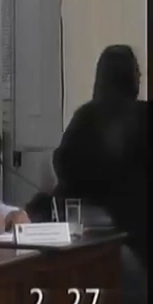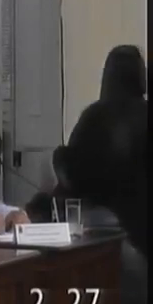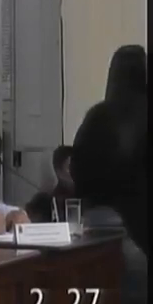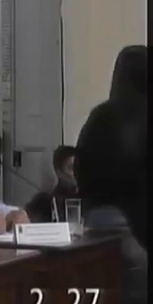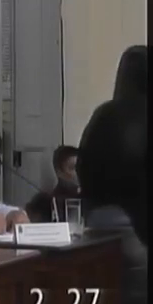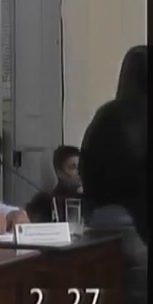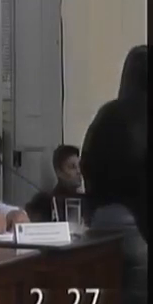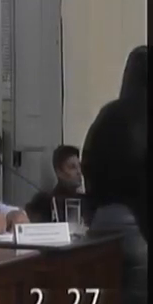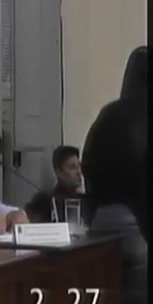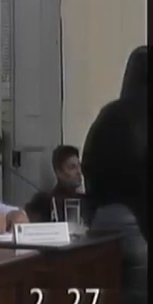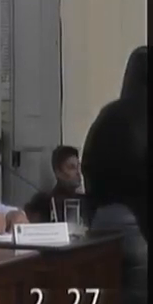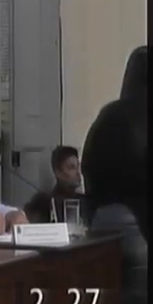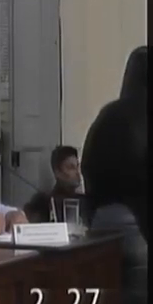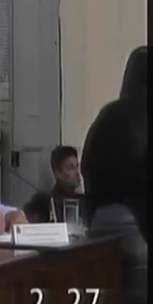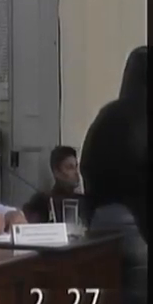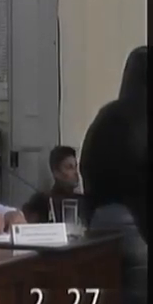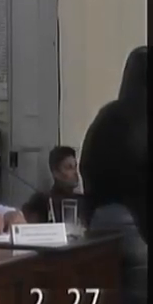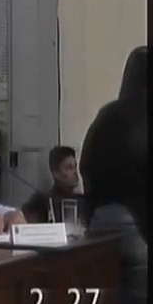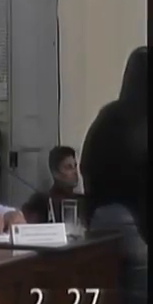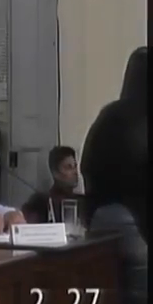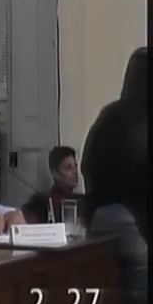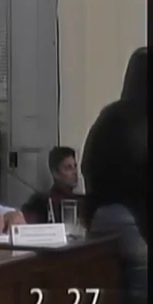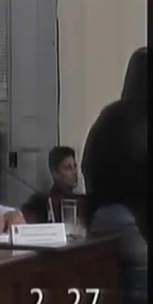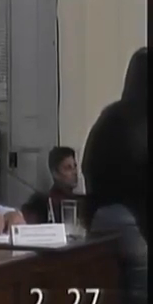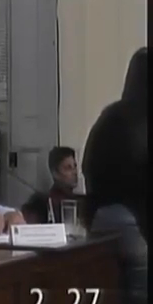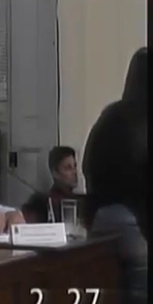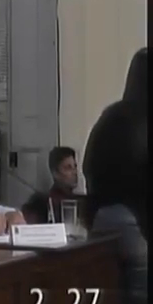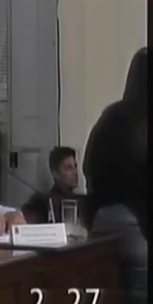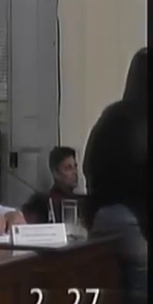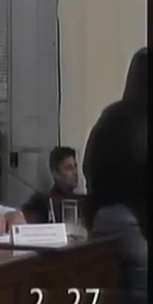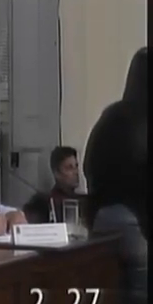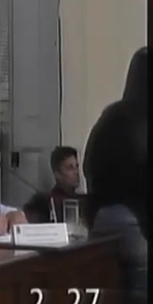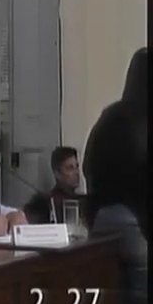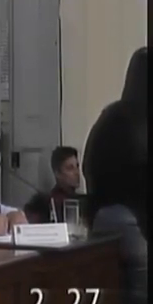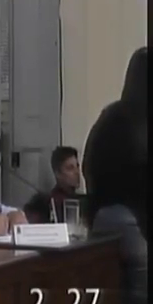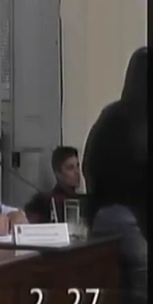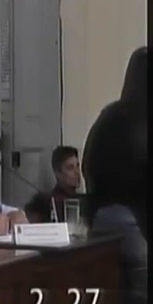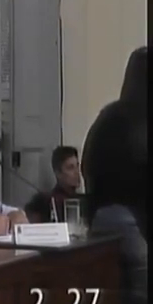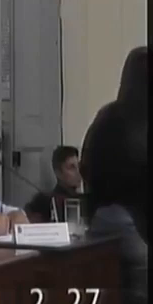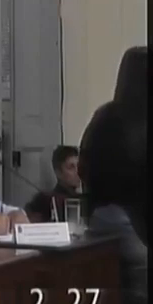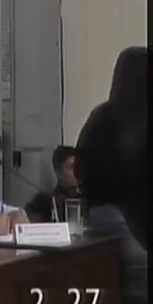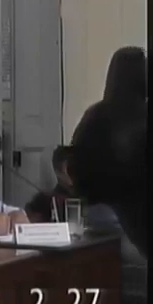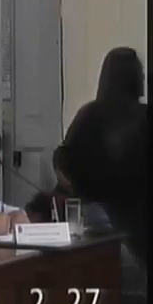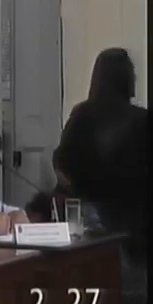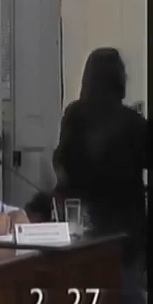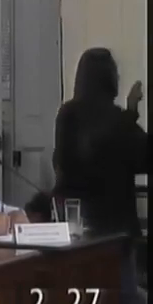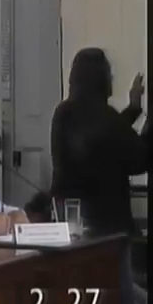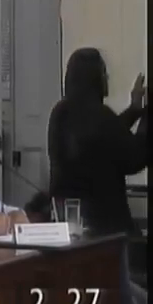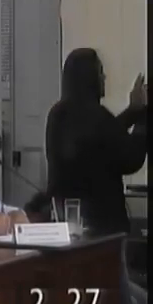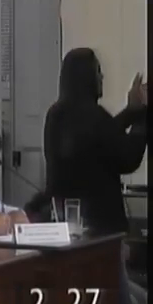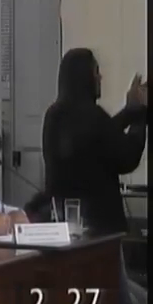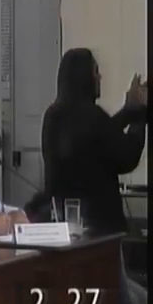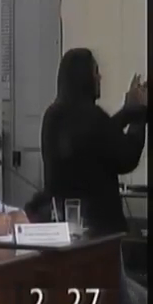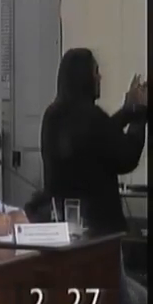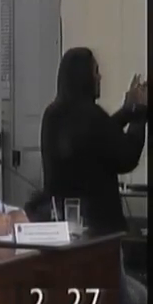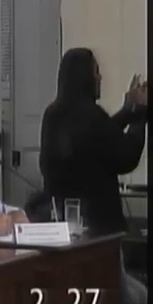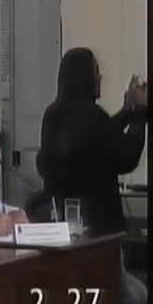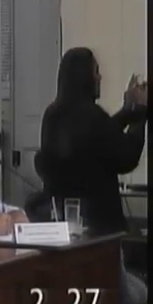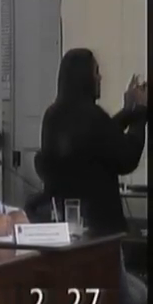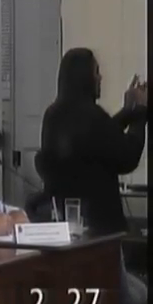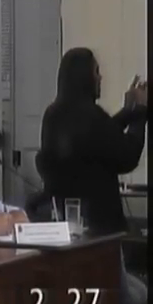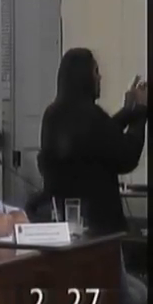estamos começando a chegar perto do limite prudencial. A gente não está nem no limite de alerta. Estamos bem abaixo.